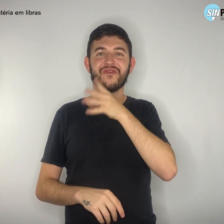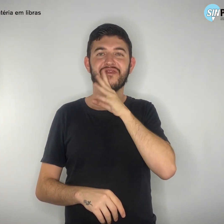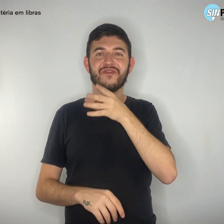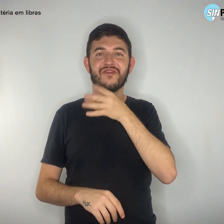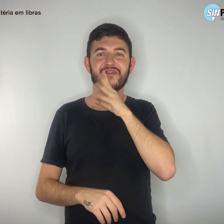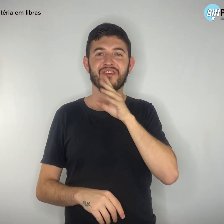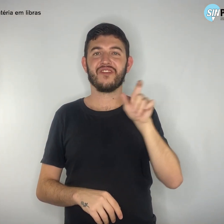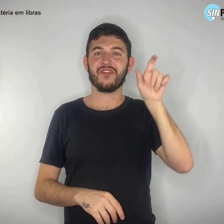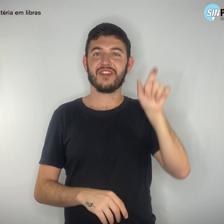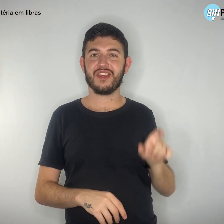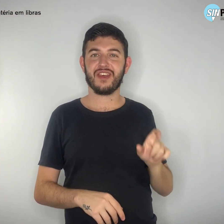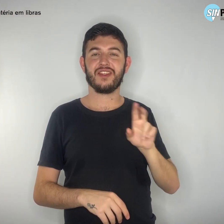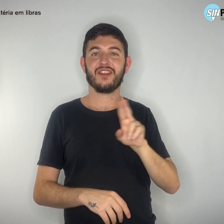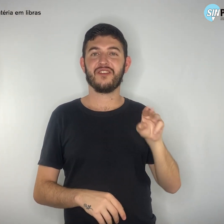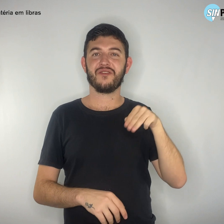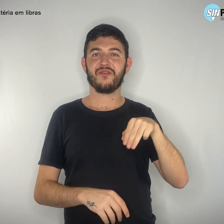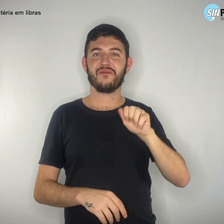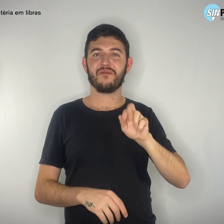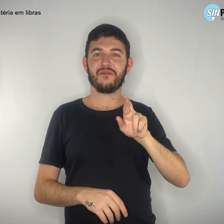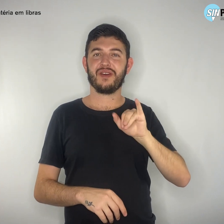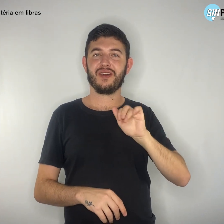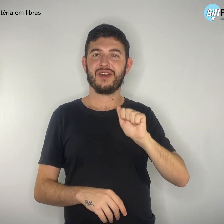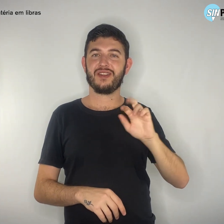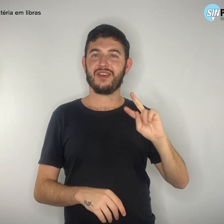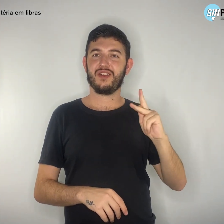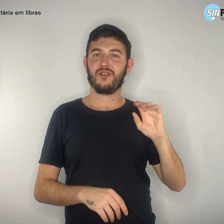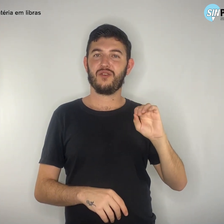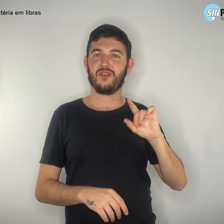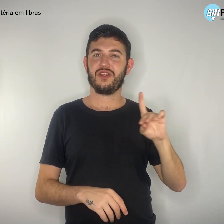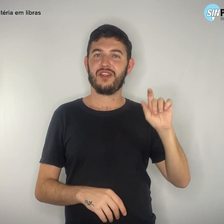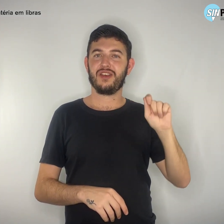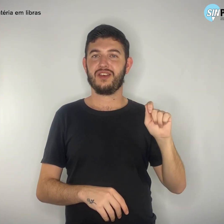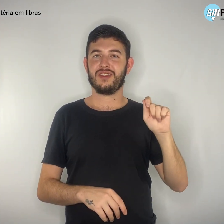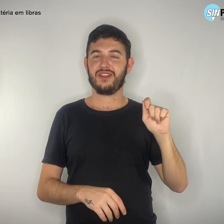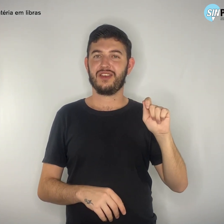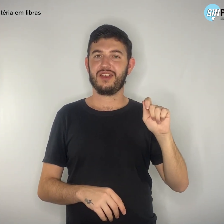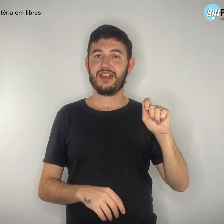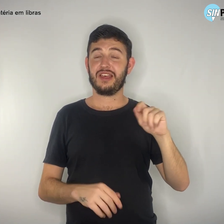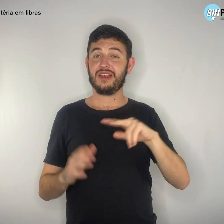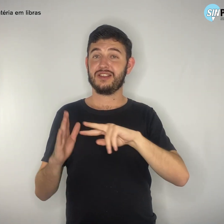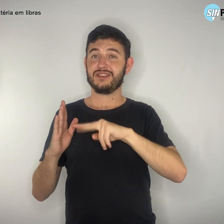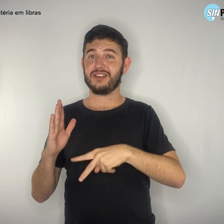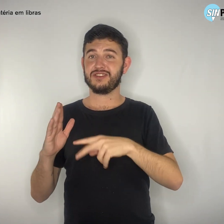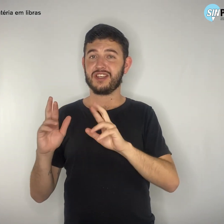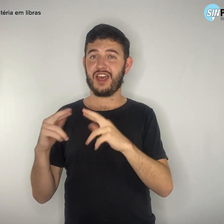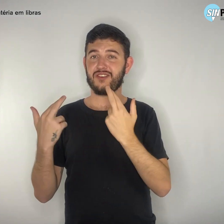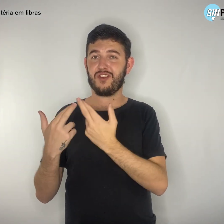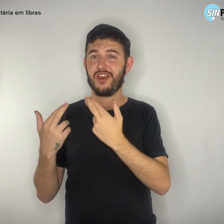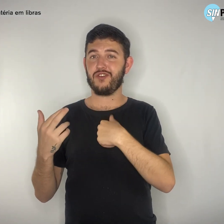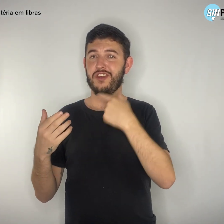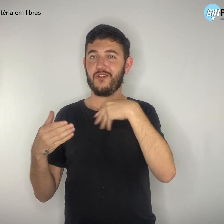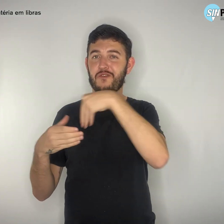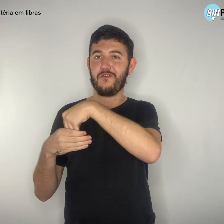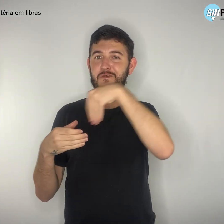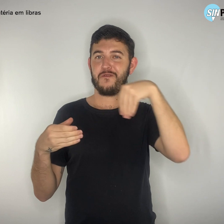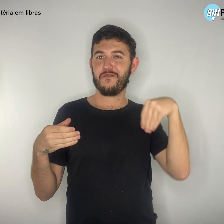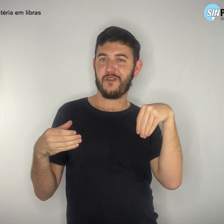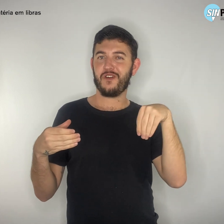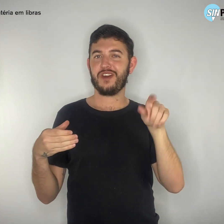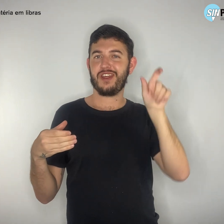Holanda, fora do ambiente do sindicato e de assembleias. E sua cultura era realmente